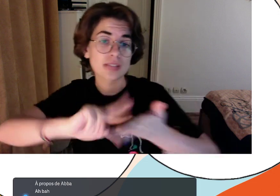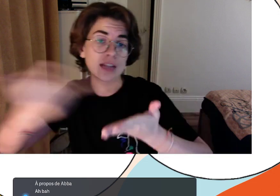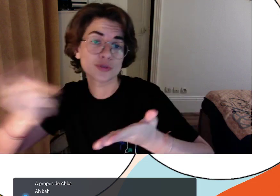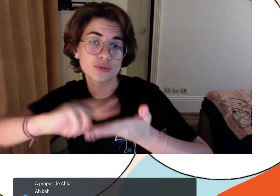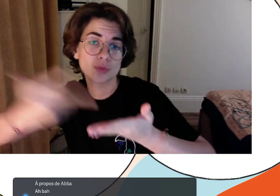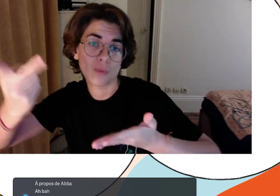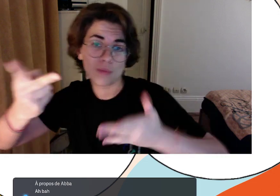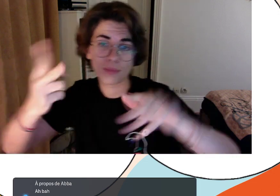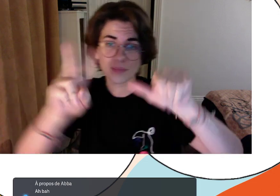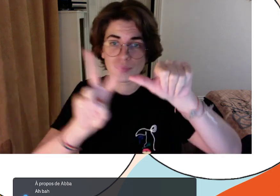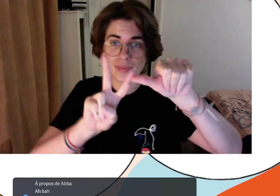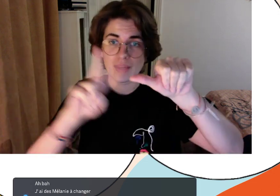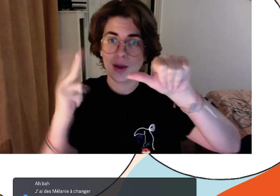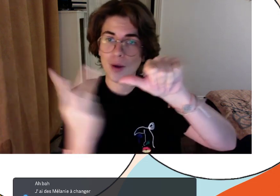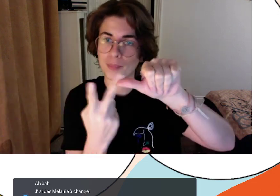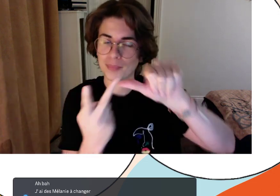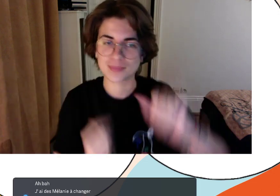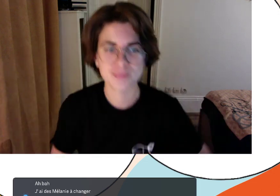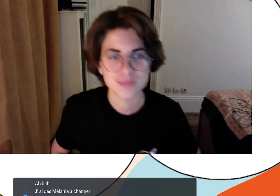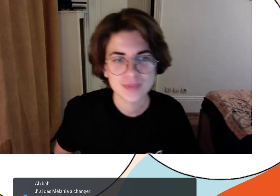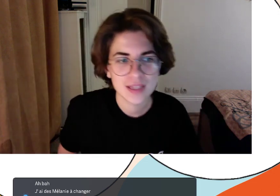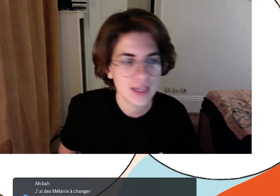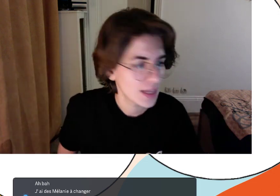c'est traduction, hop.